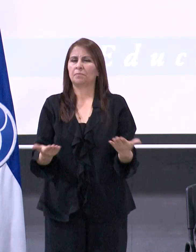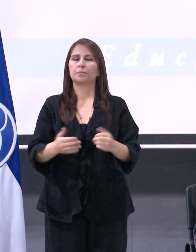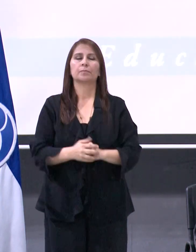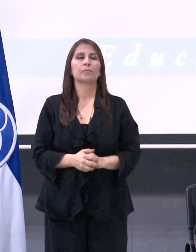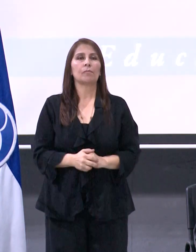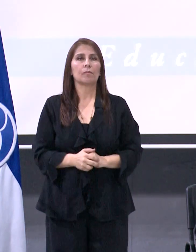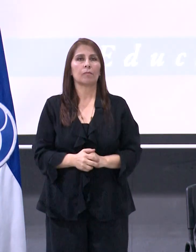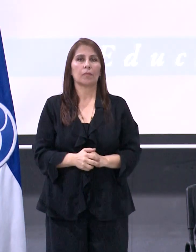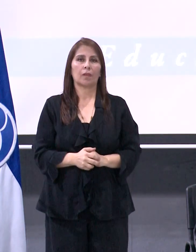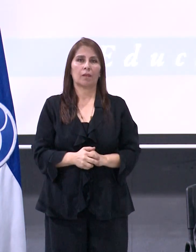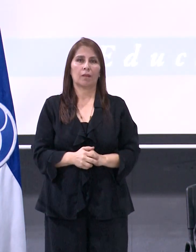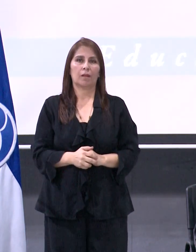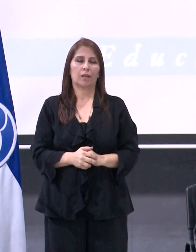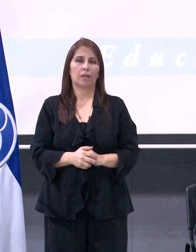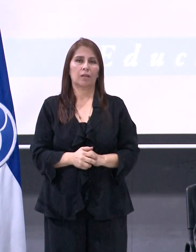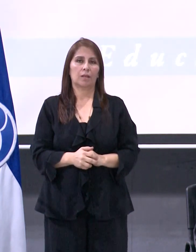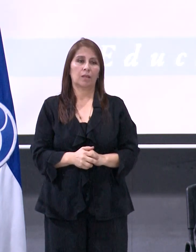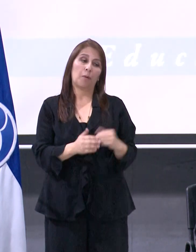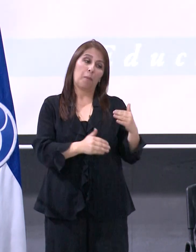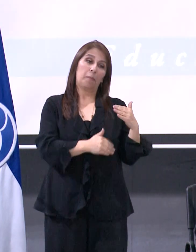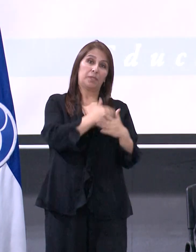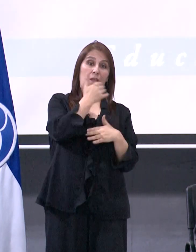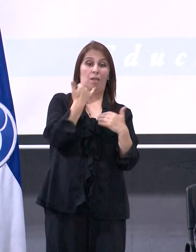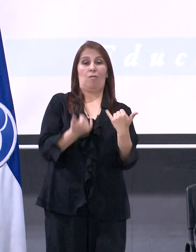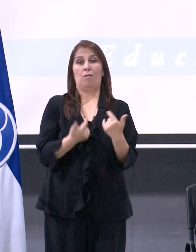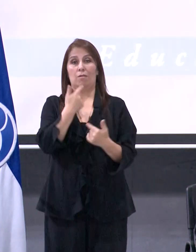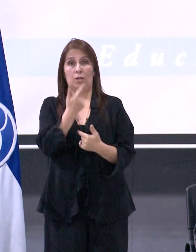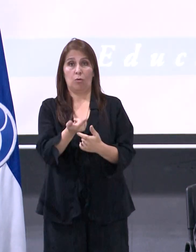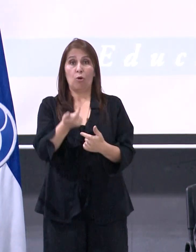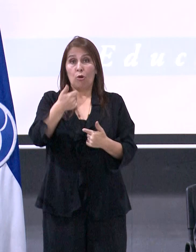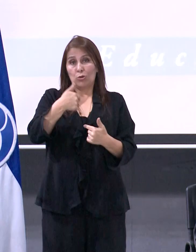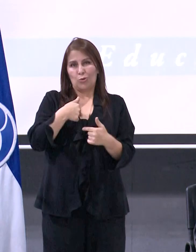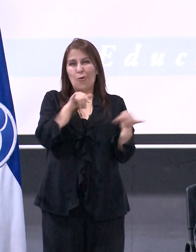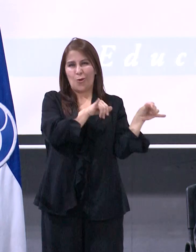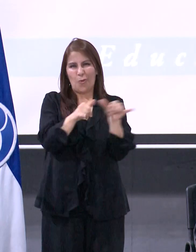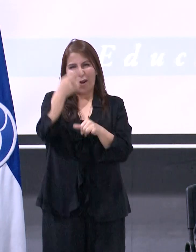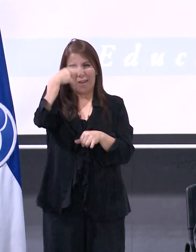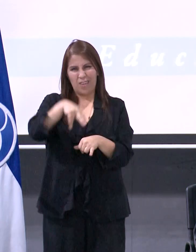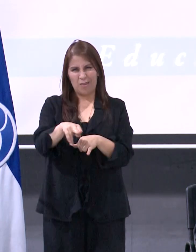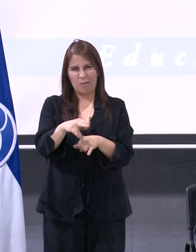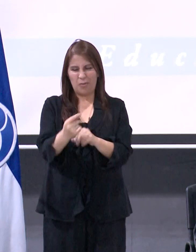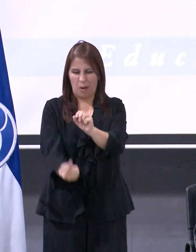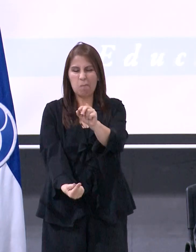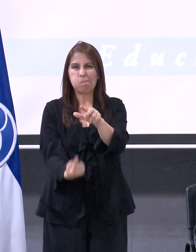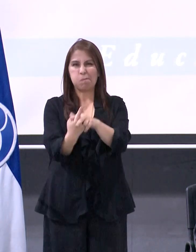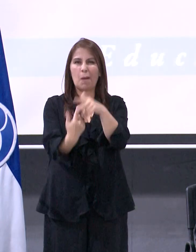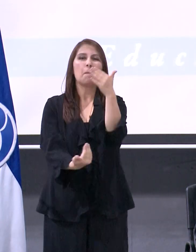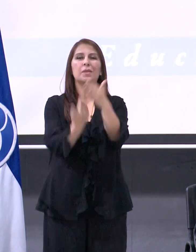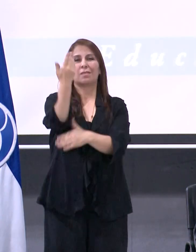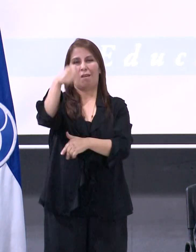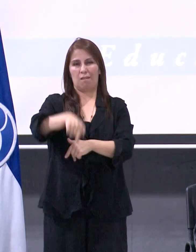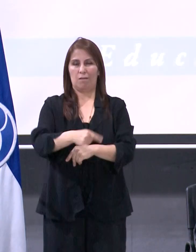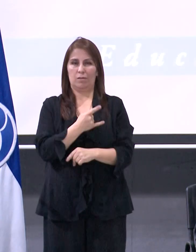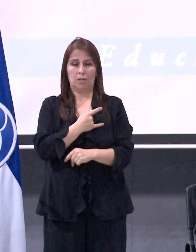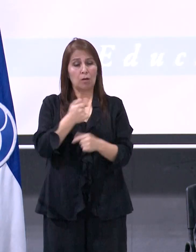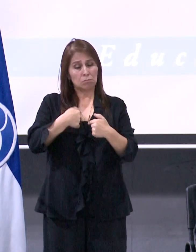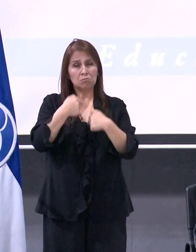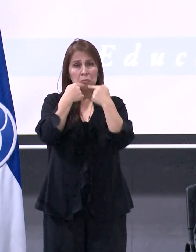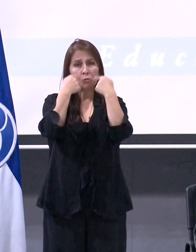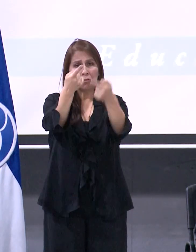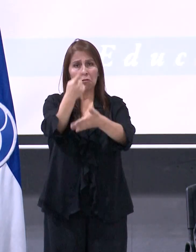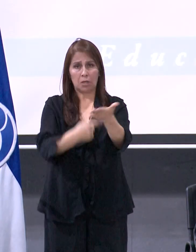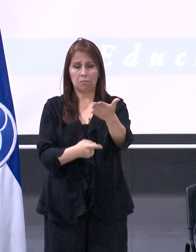empecé como hijo de esta casa de estudios puedo decir que la universidad pedagógica nacional